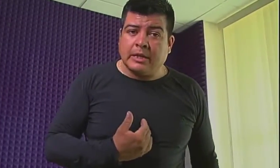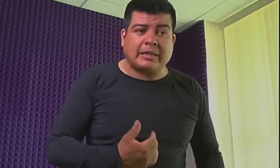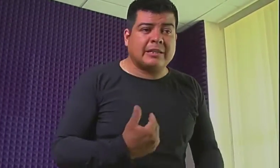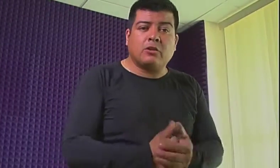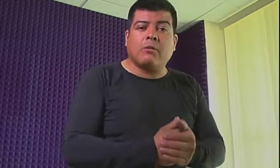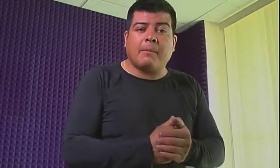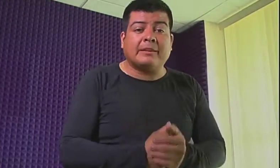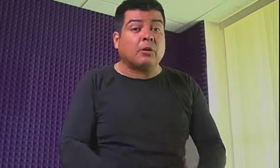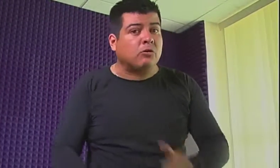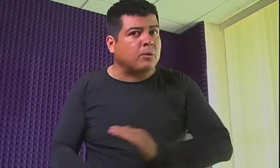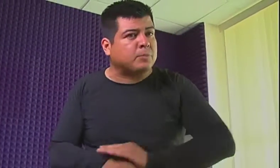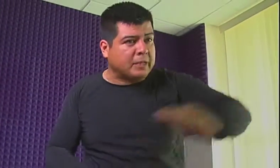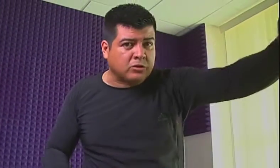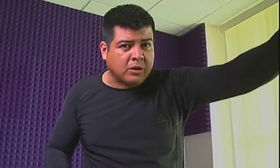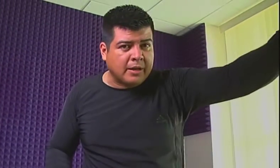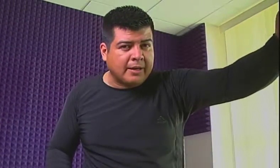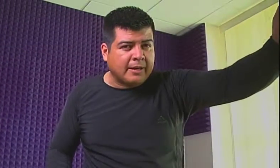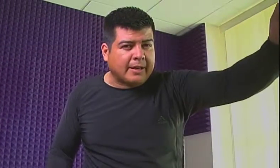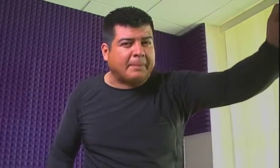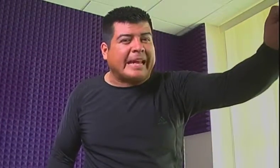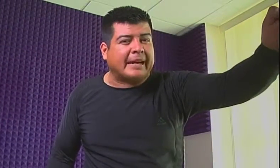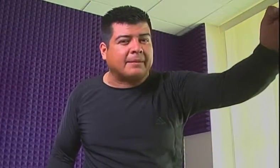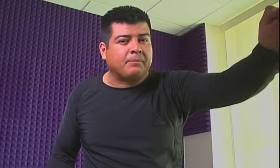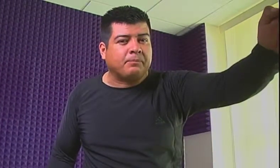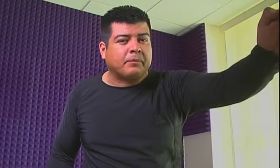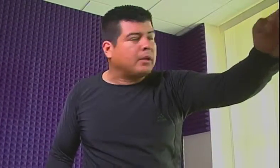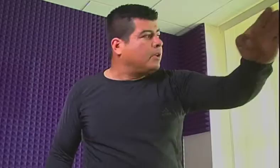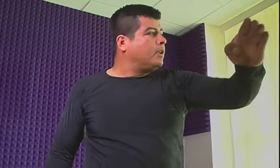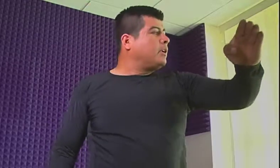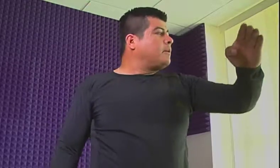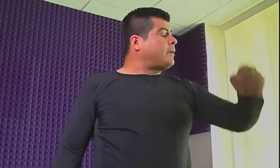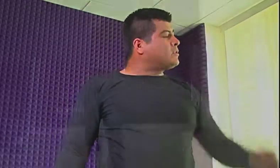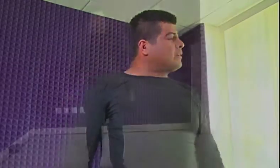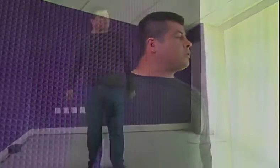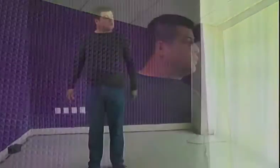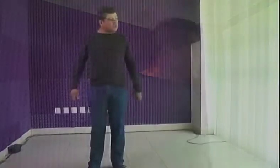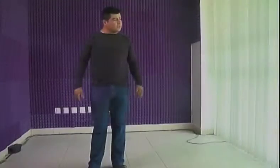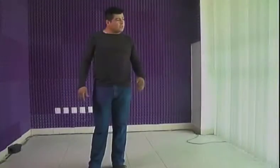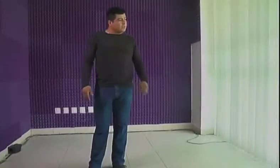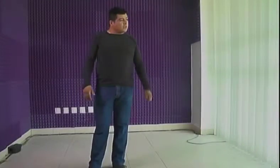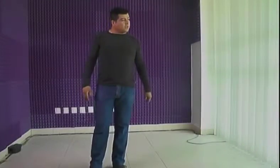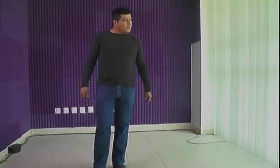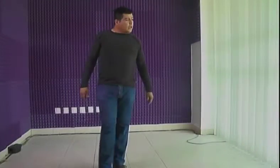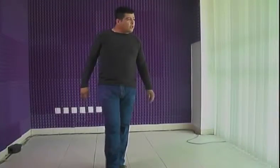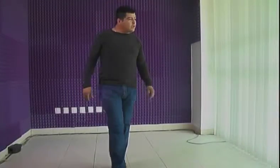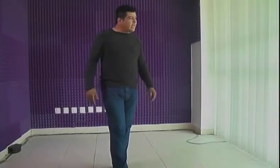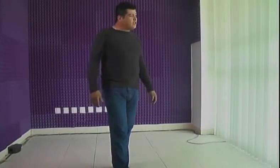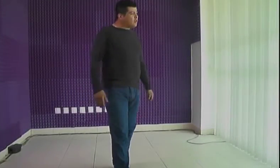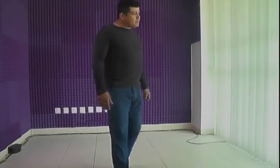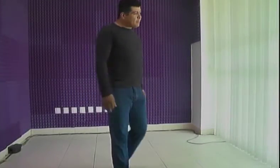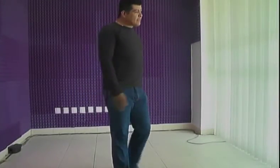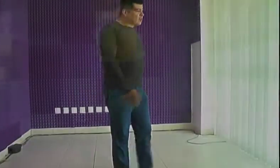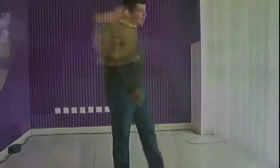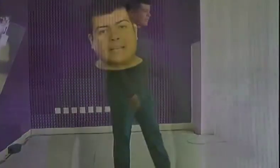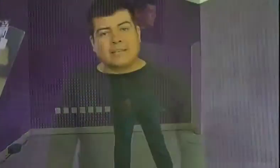Decidió nuevamente, con nuevos bríos, caminar. Pero se encontró con que dos personas